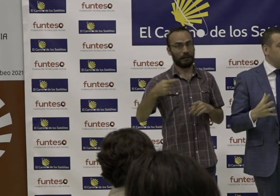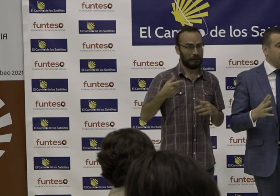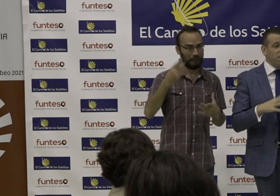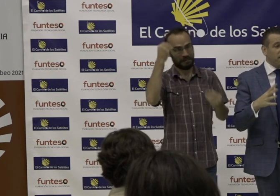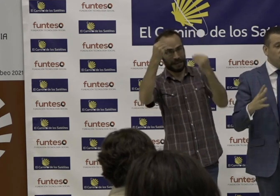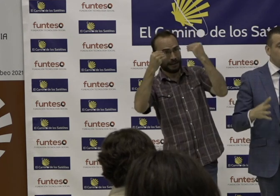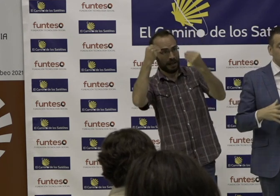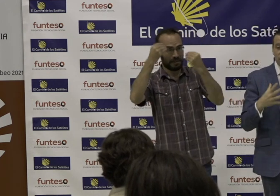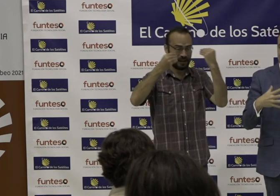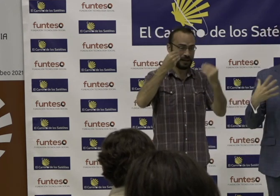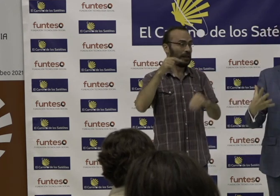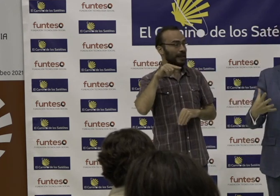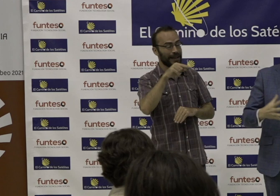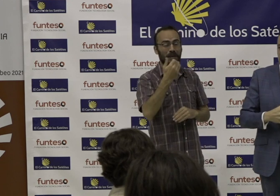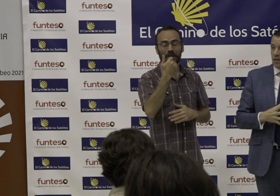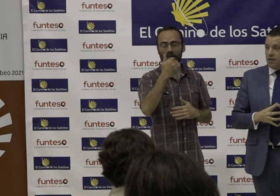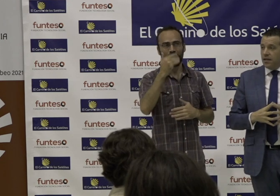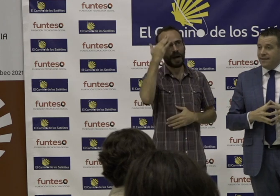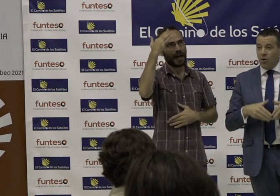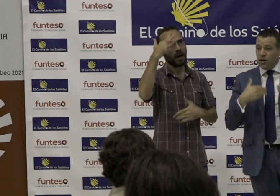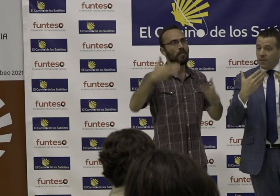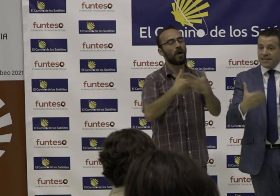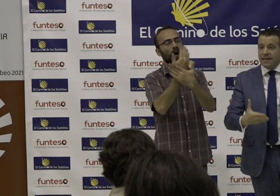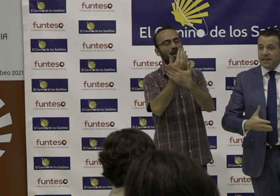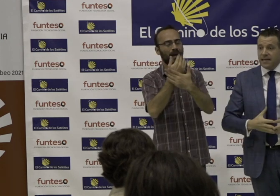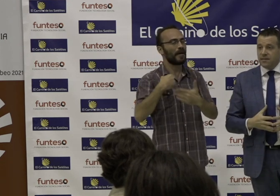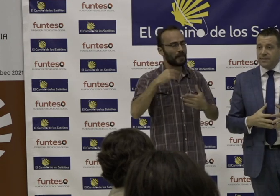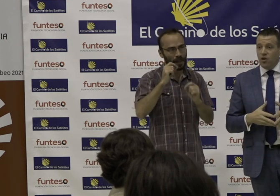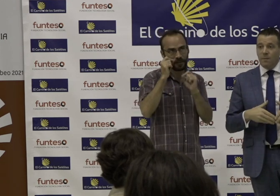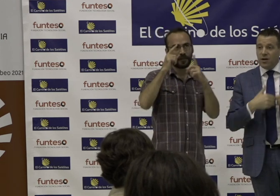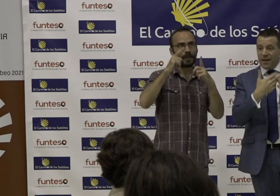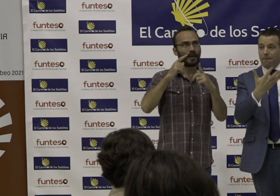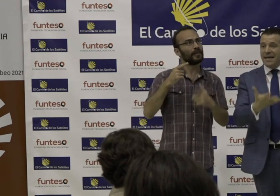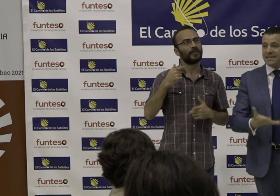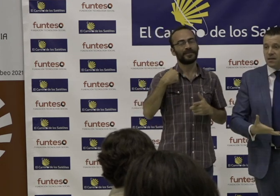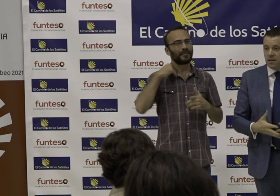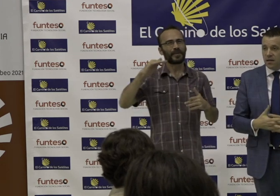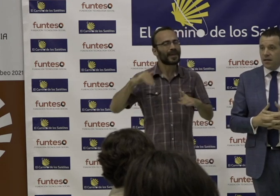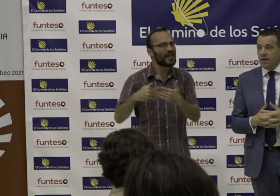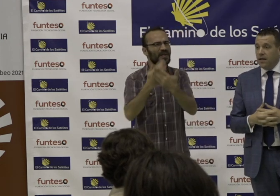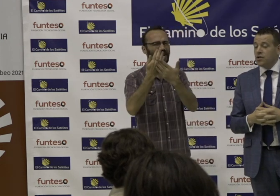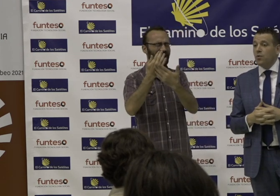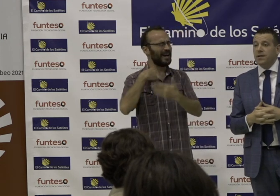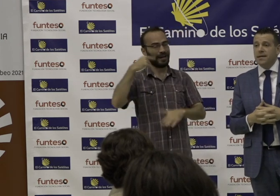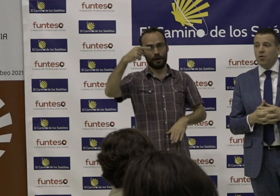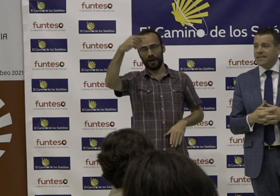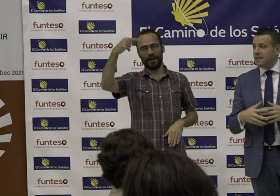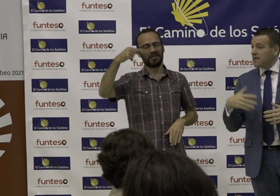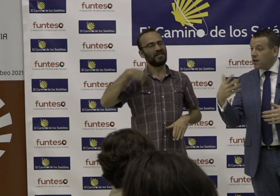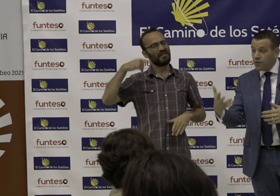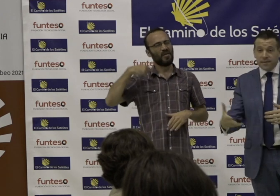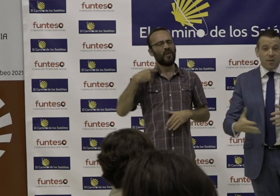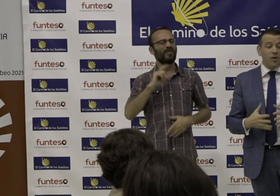mañanas es tan fácil como si un día te levantas de lo malo que va a ser el día, de lo malo que va a ser en los encuentros que